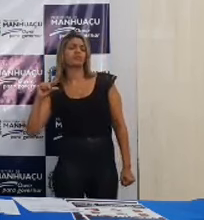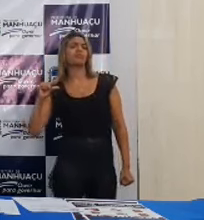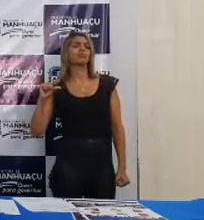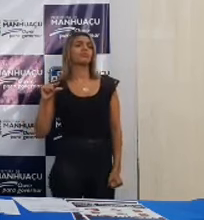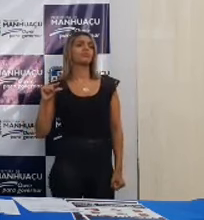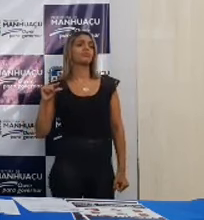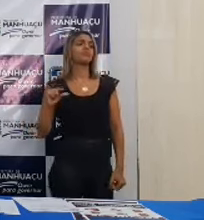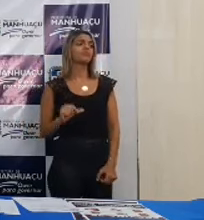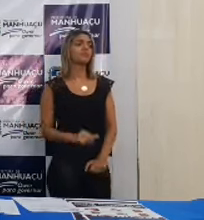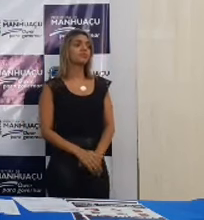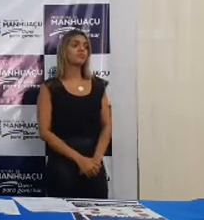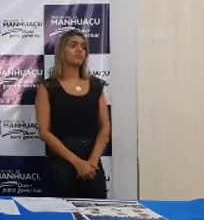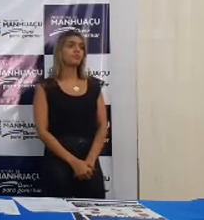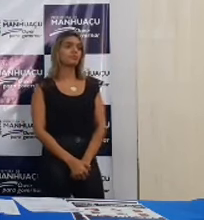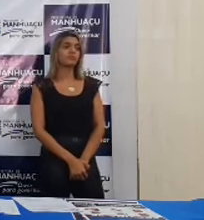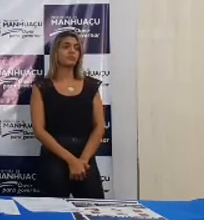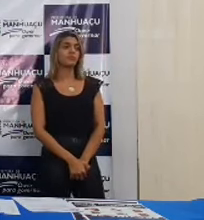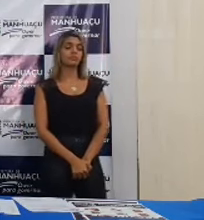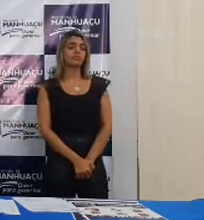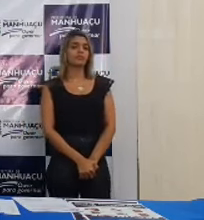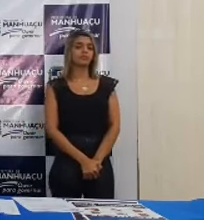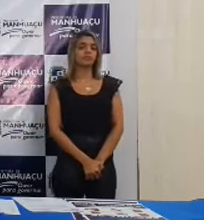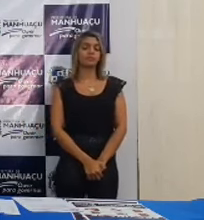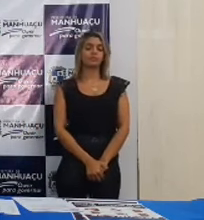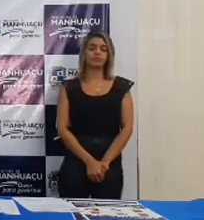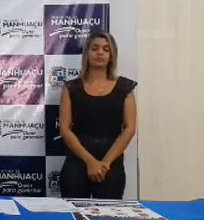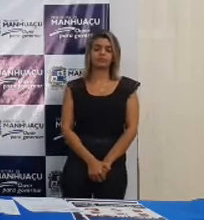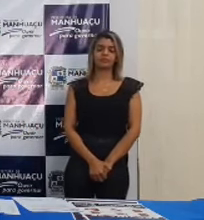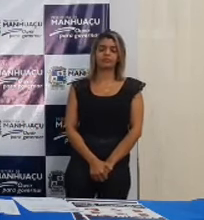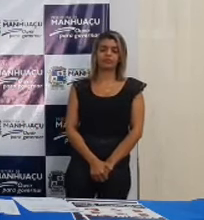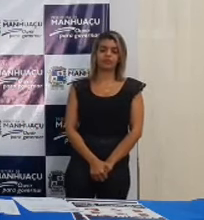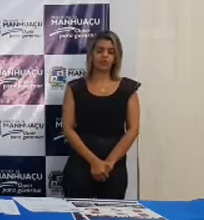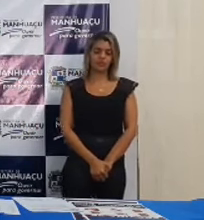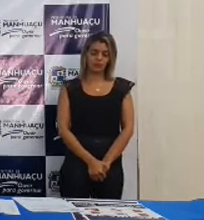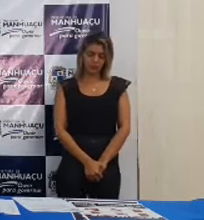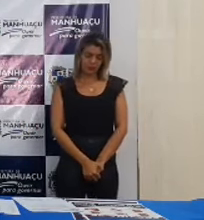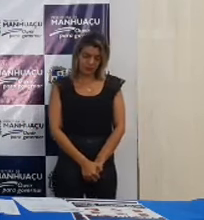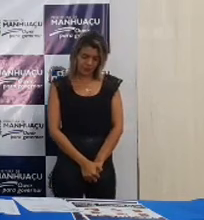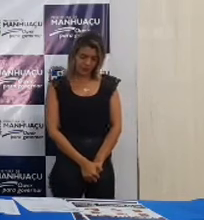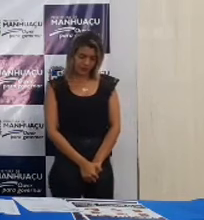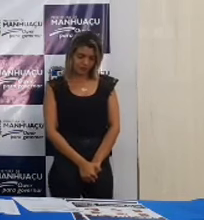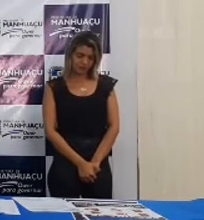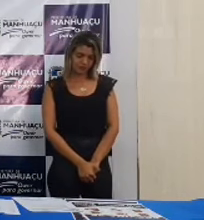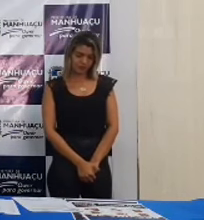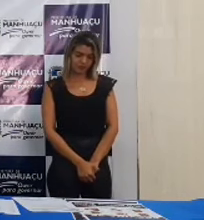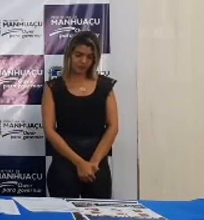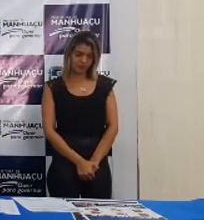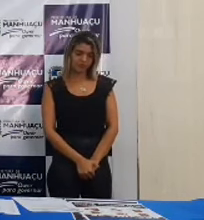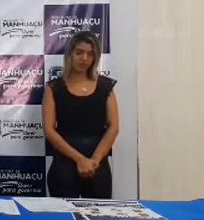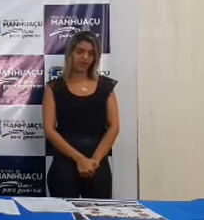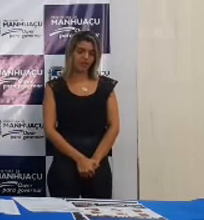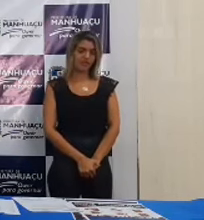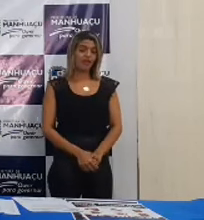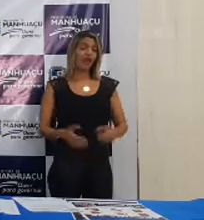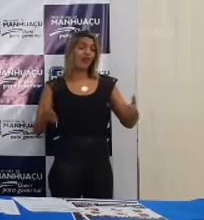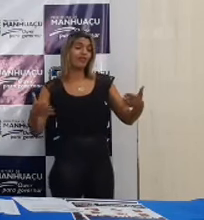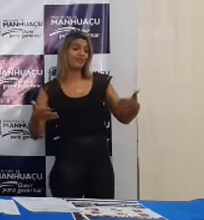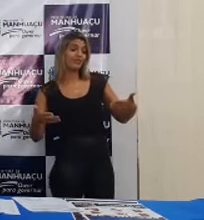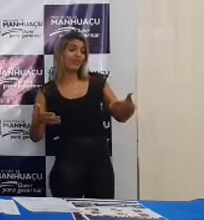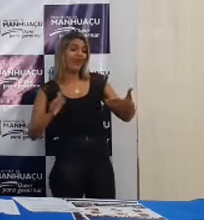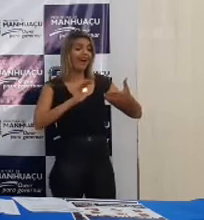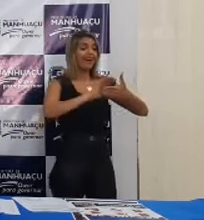A coisa que a pessoa tinha, que mais tem hoje que mudou, é um aperto de mão, você chega numa pessoa, a pessoa vai